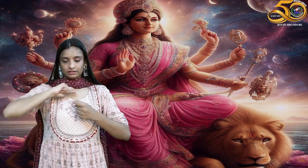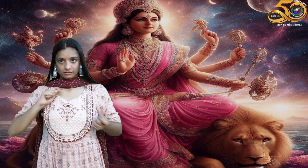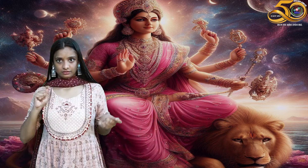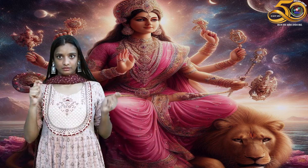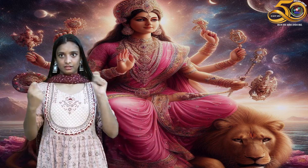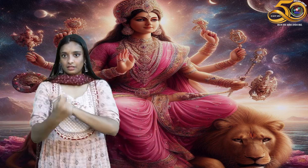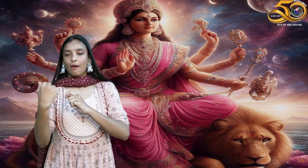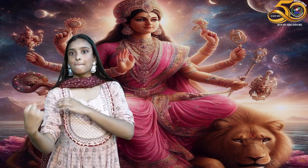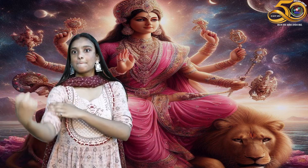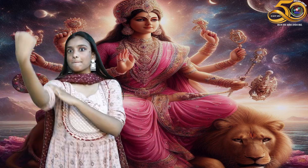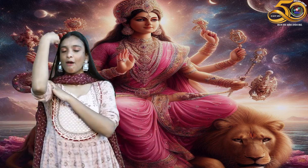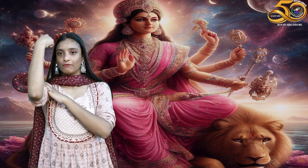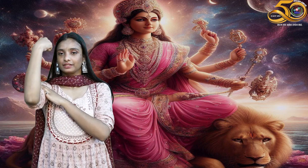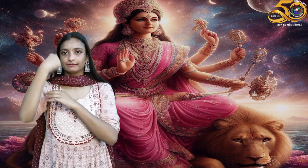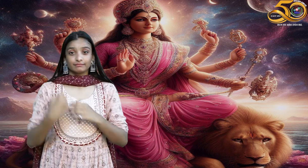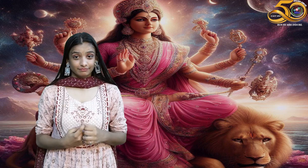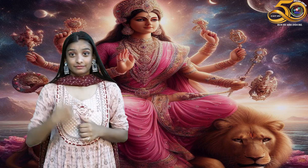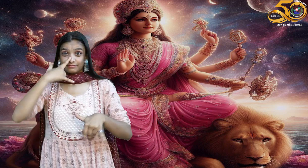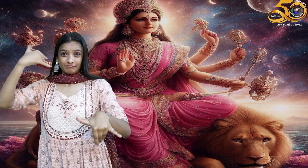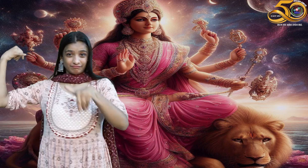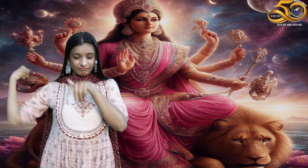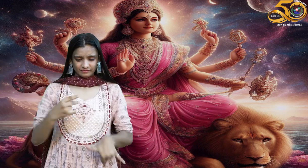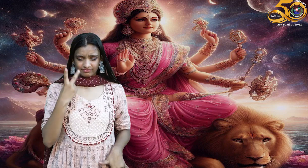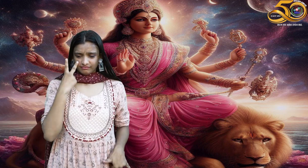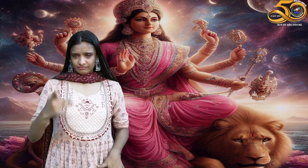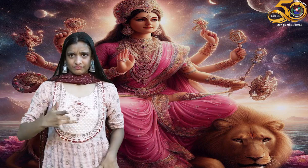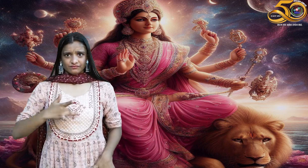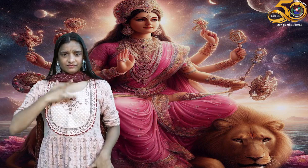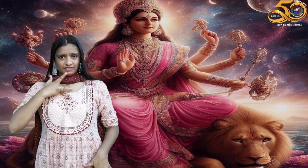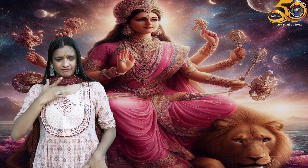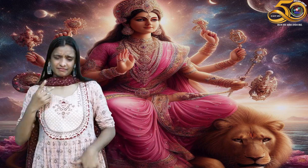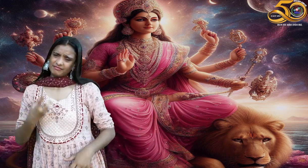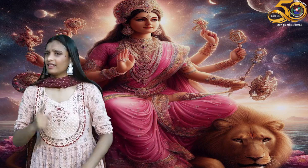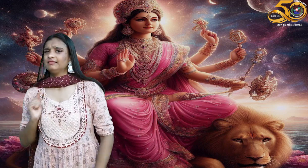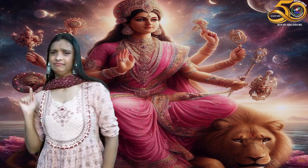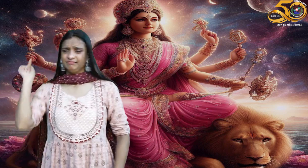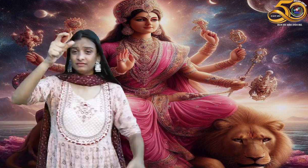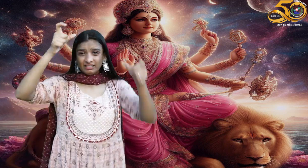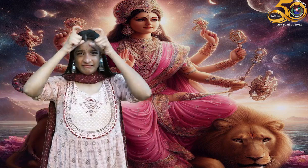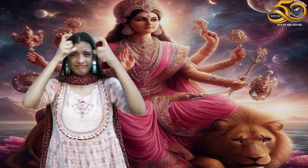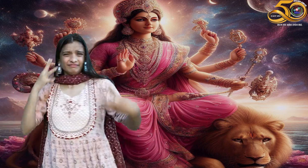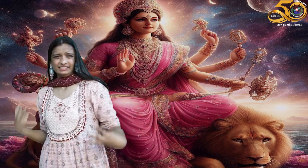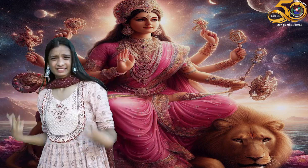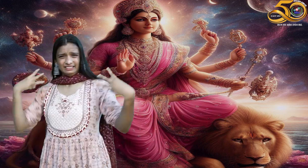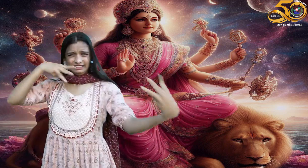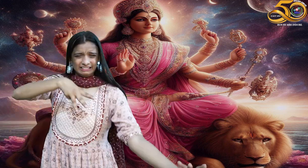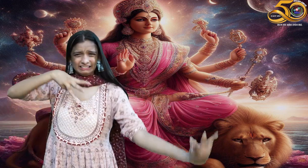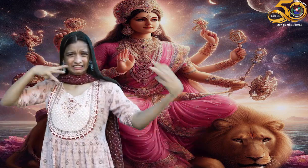और महा शक्तिशाली हो गई फिर माता और महिशा सुर के बीच युद्ध प्रारम हुआ